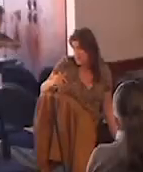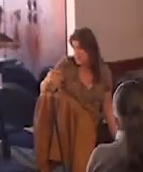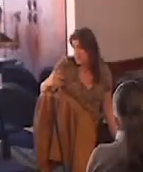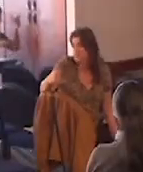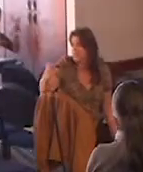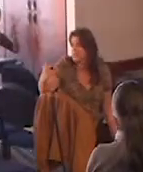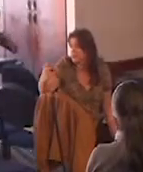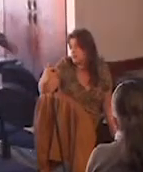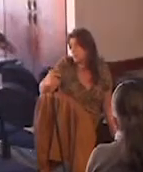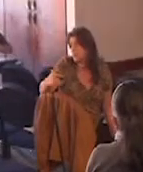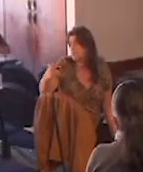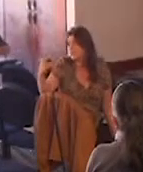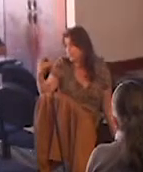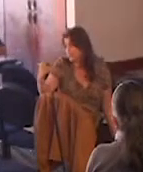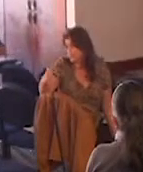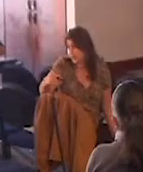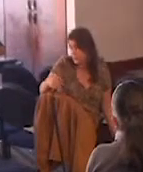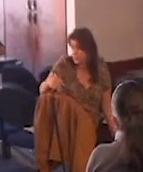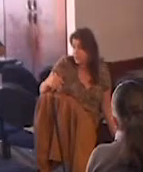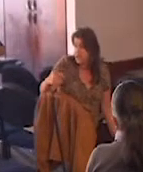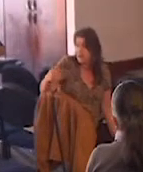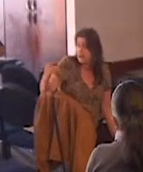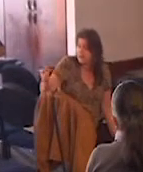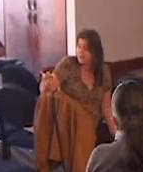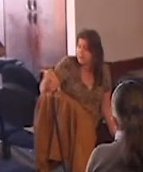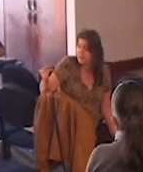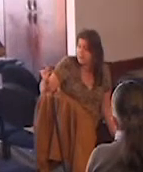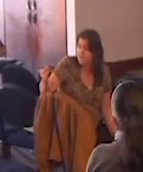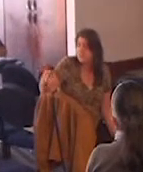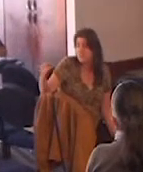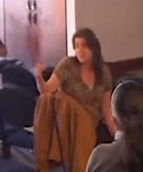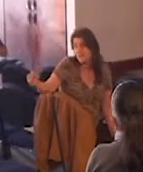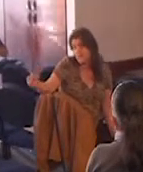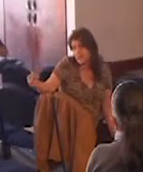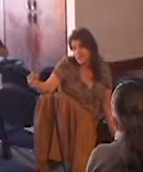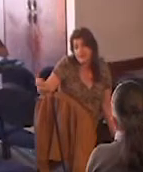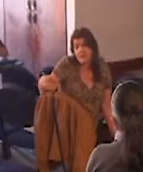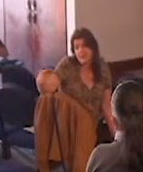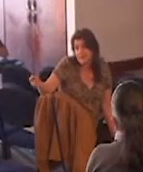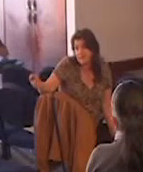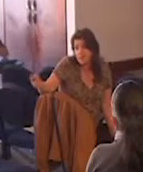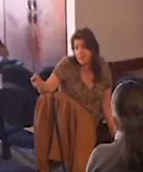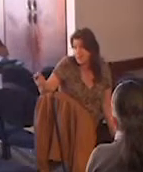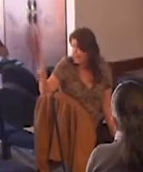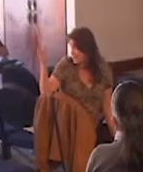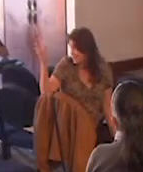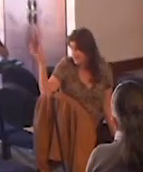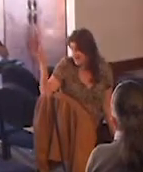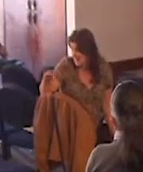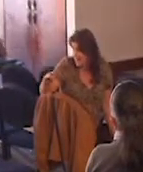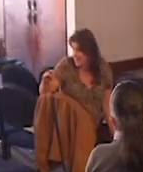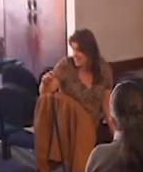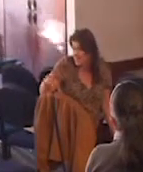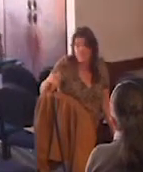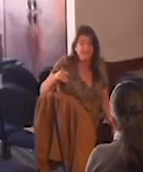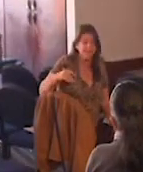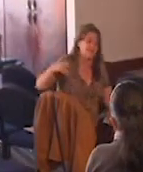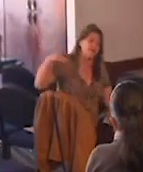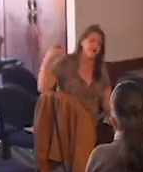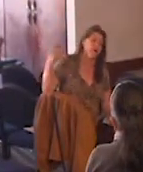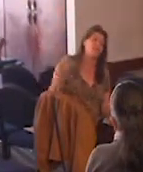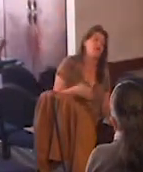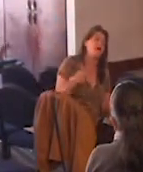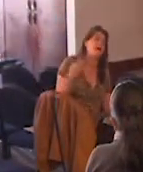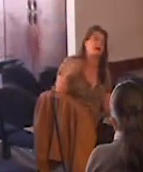intervención en lenguaje, perdón, en pensamiento, procesos cognitivos. Al saber que mi hijo ya sabe comunicar, que antes, para si